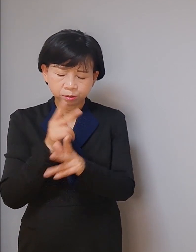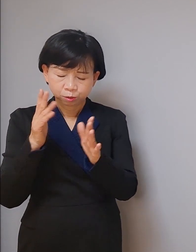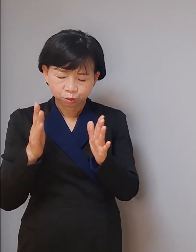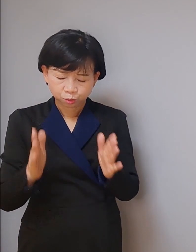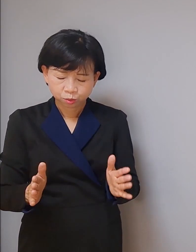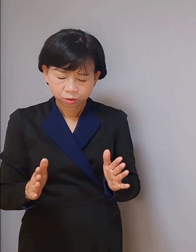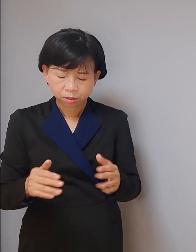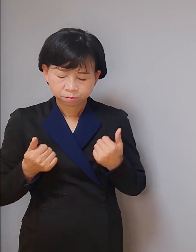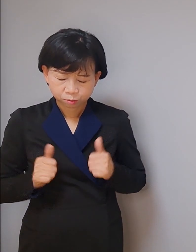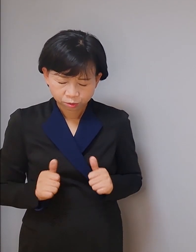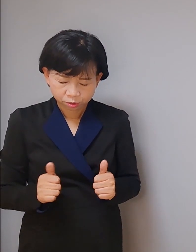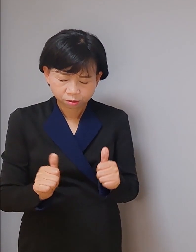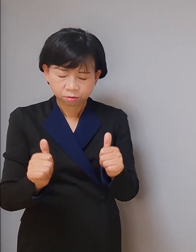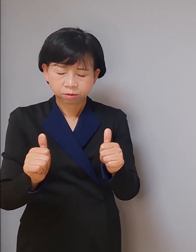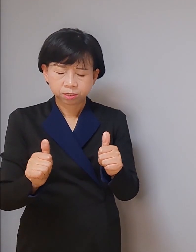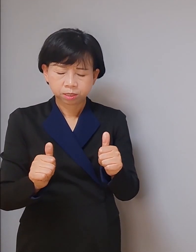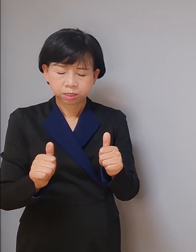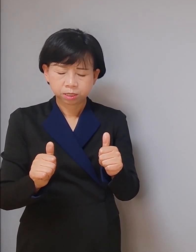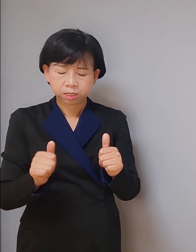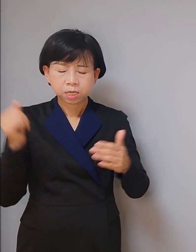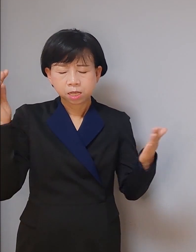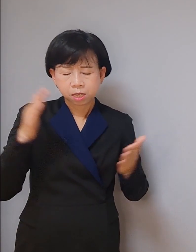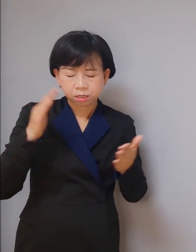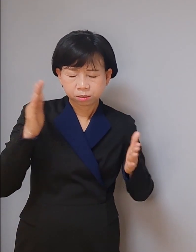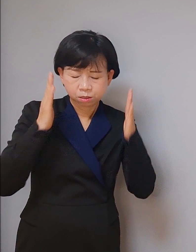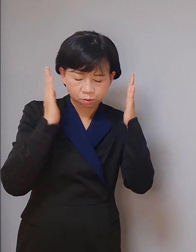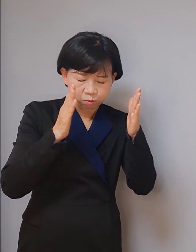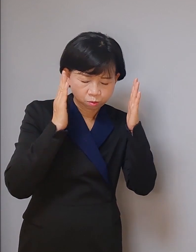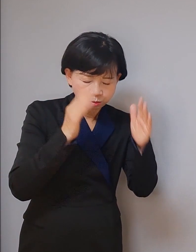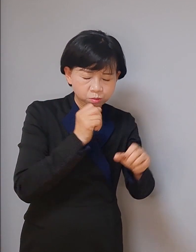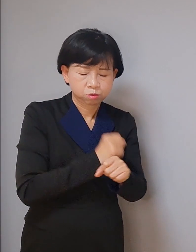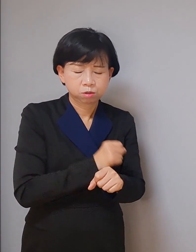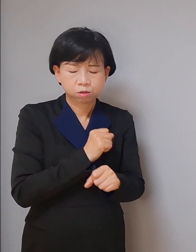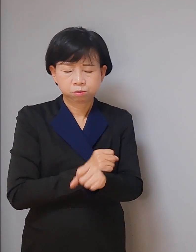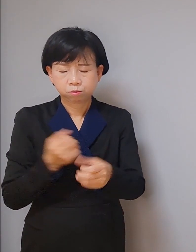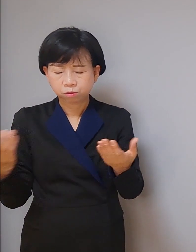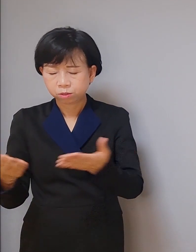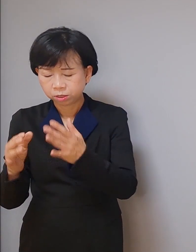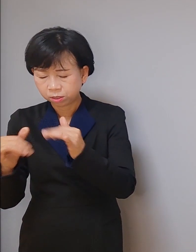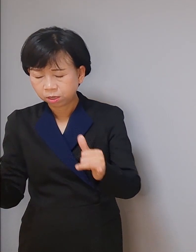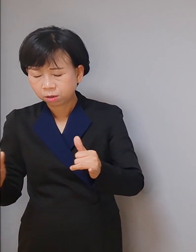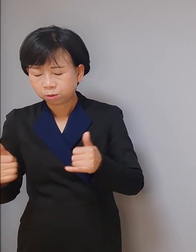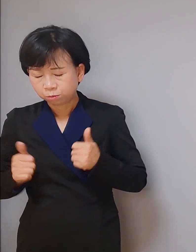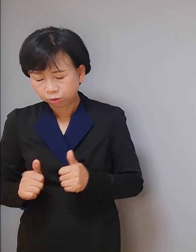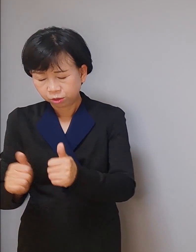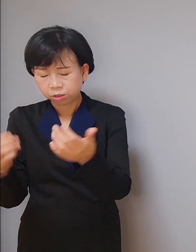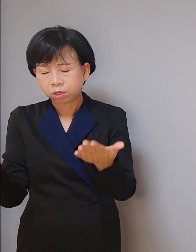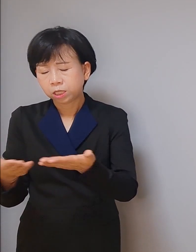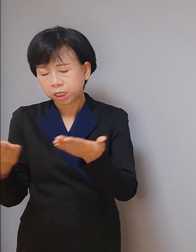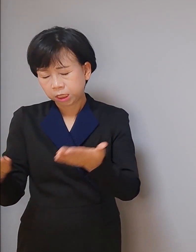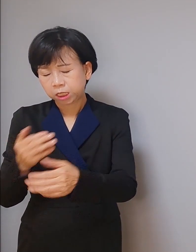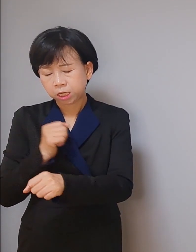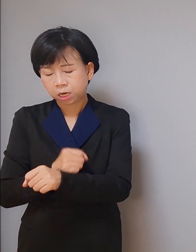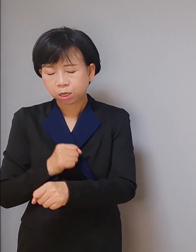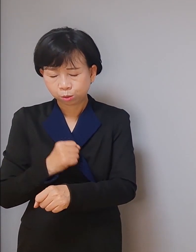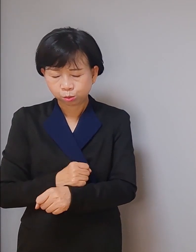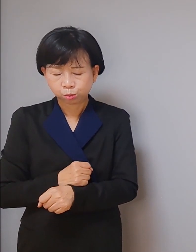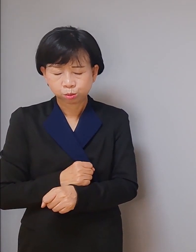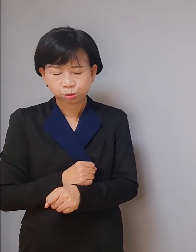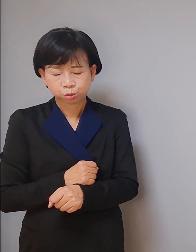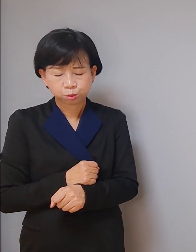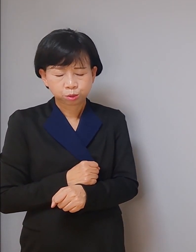주간 동안 부지런히 우리 학생들은 공부도 하게 하시고 직장인들은 부지런히 직장에서 일도 하게